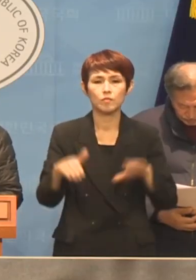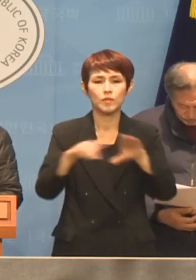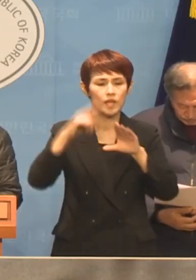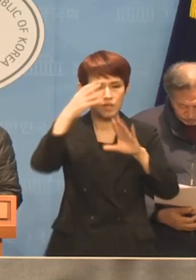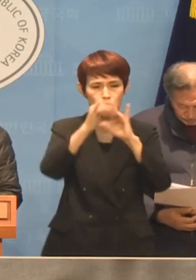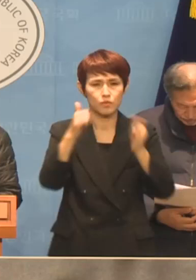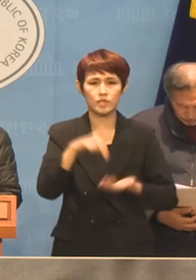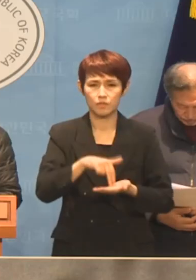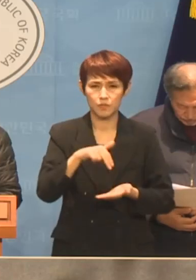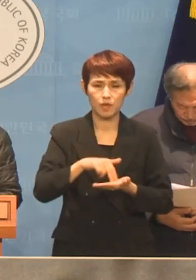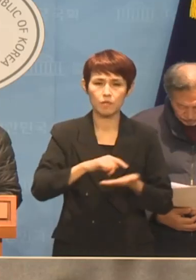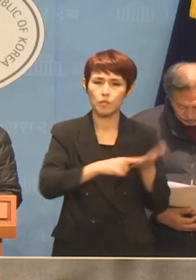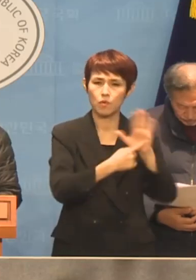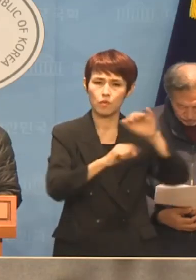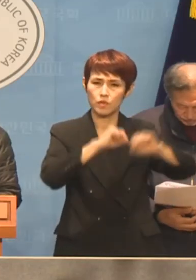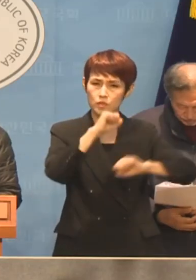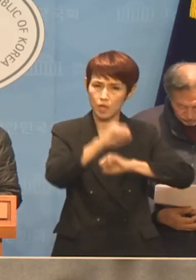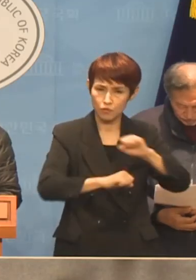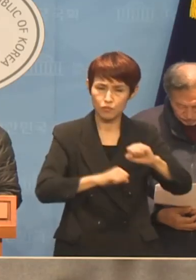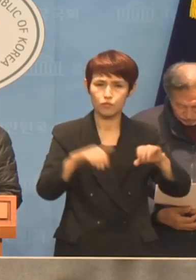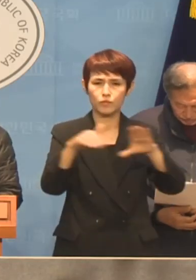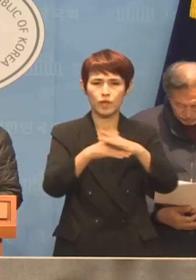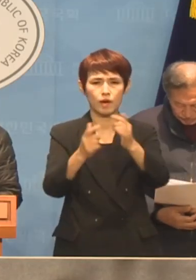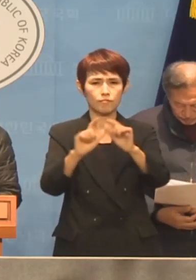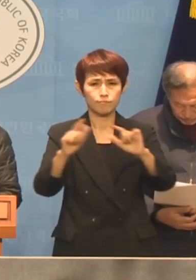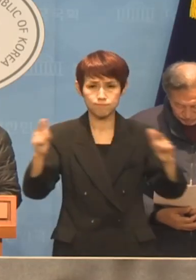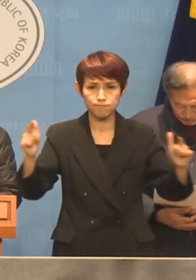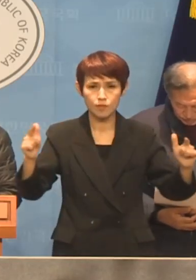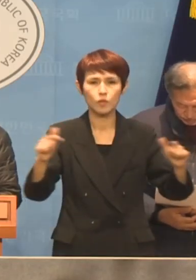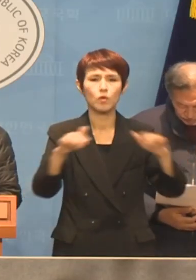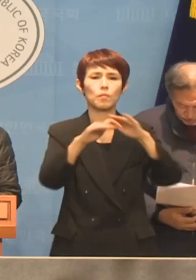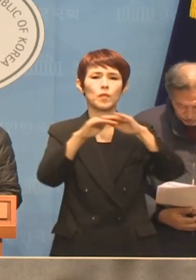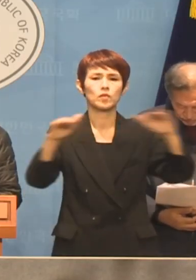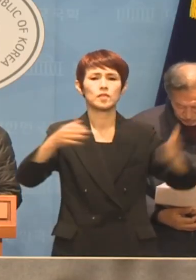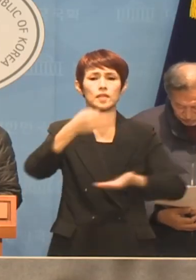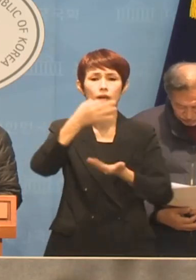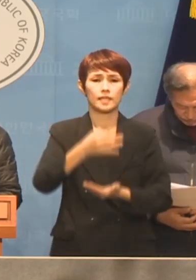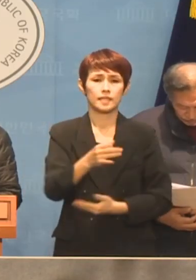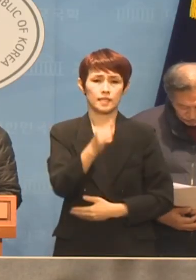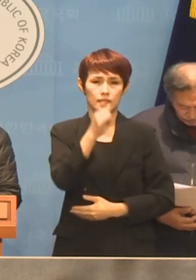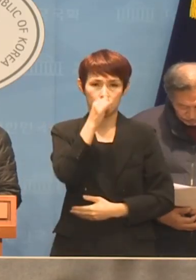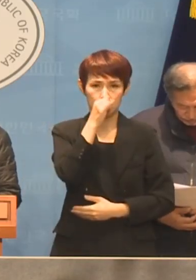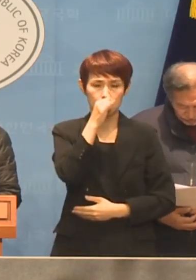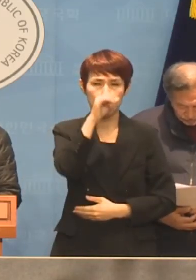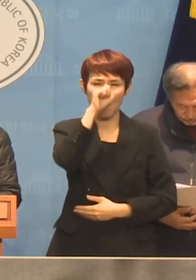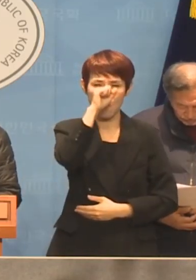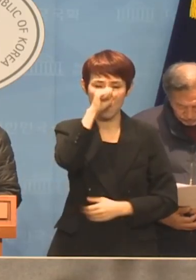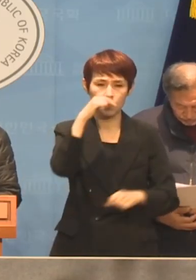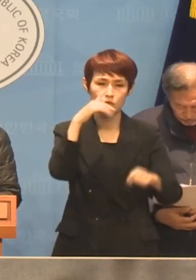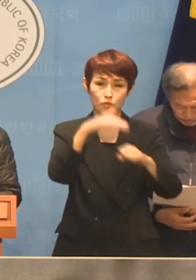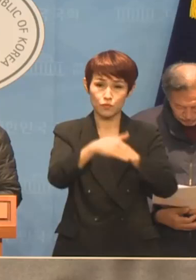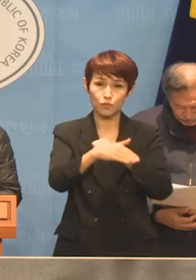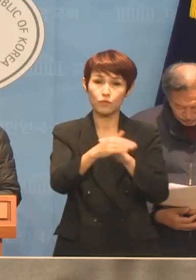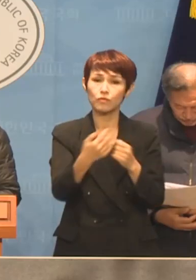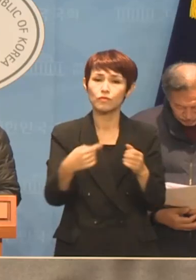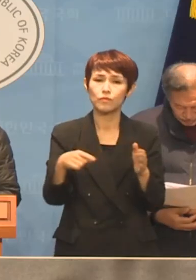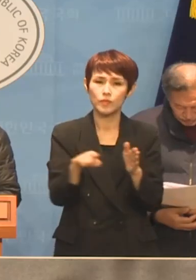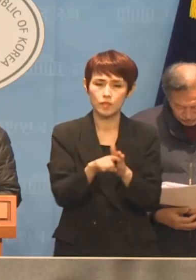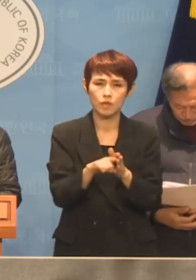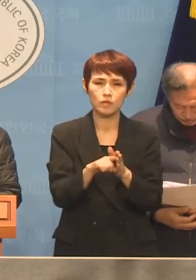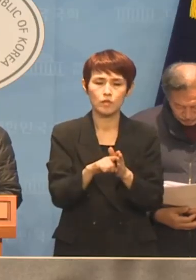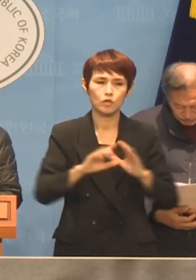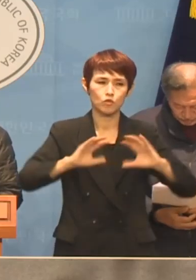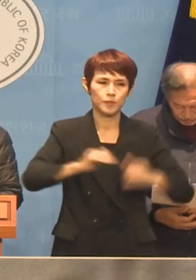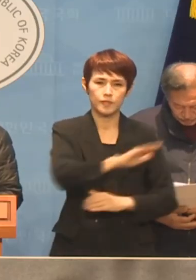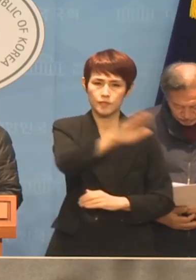문화예술인들은 표현의 자유와 문화 다양성 그리고 평등의 가치가 존중되는 더 나은 민주주의를 위하여